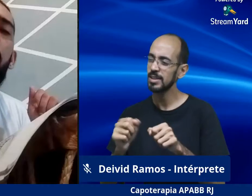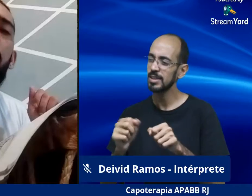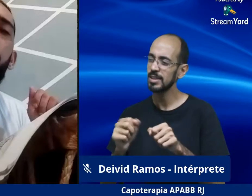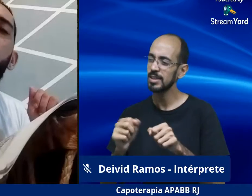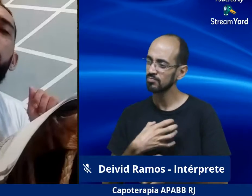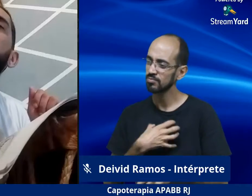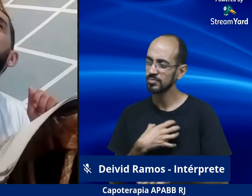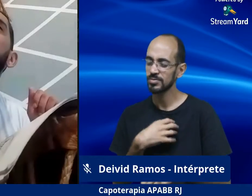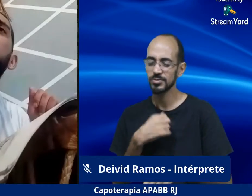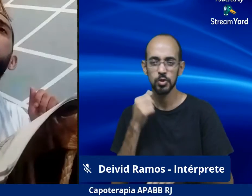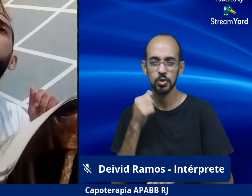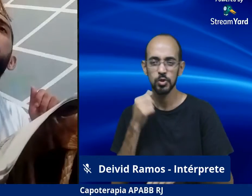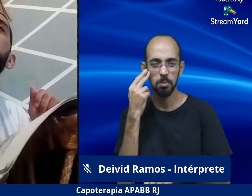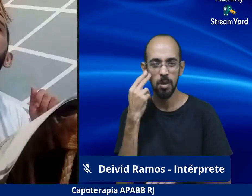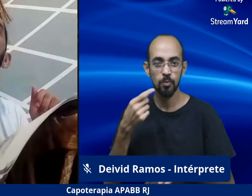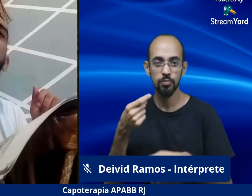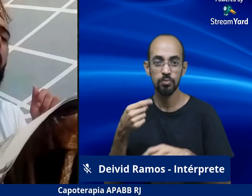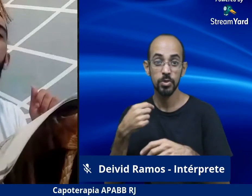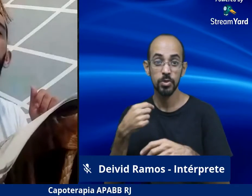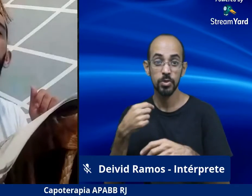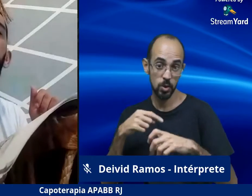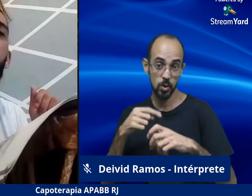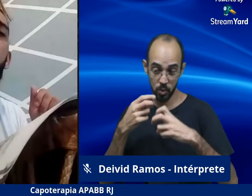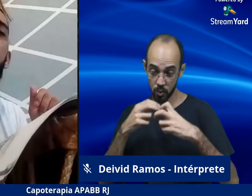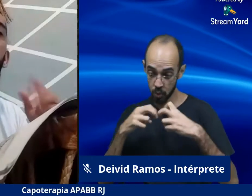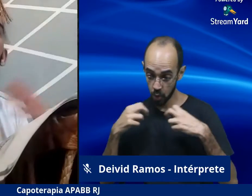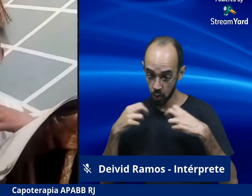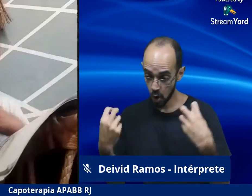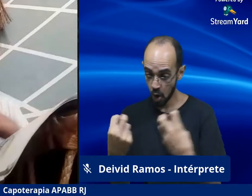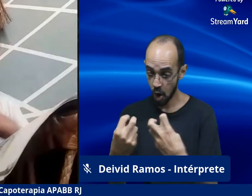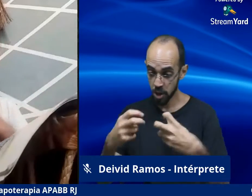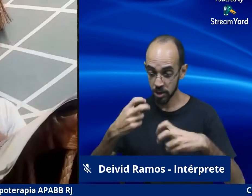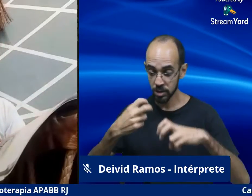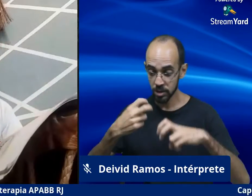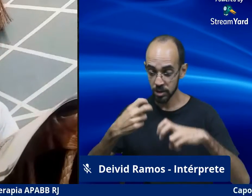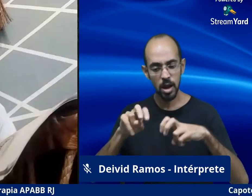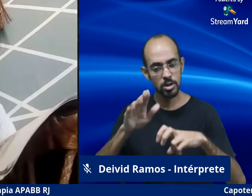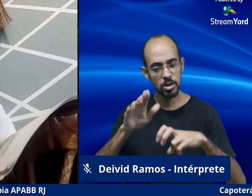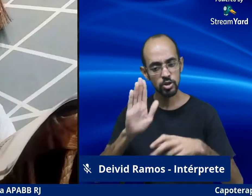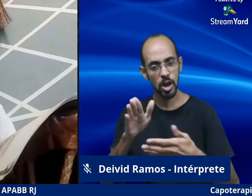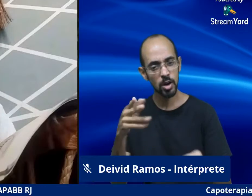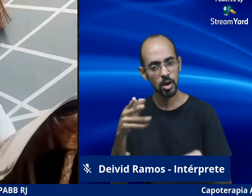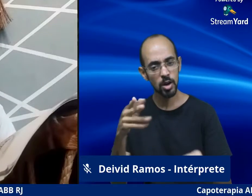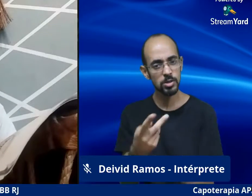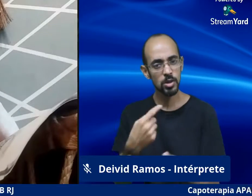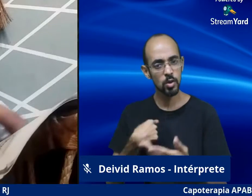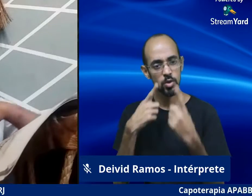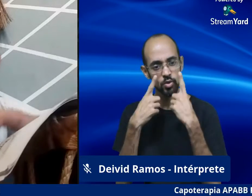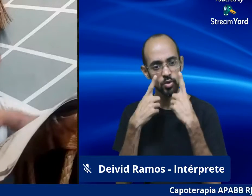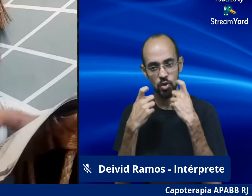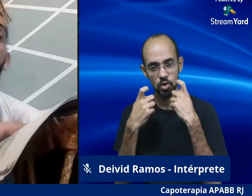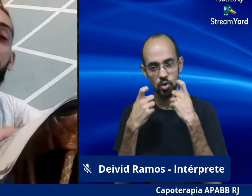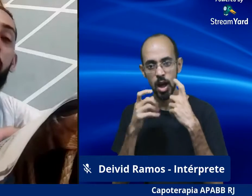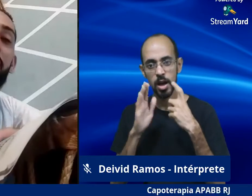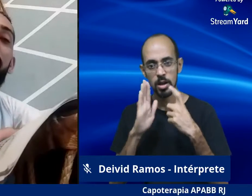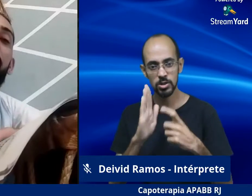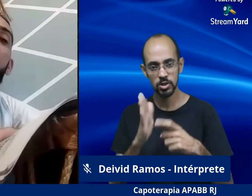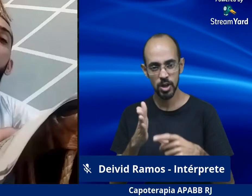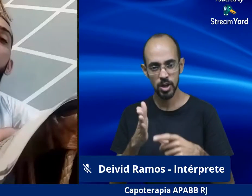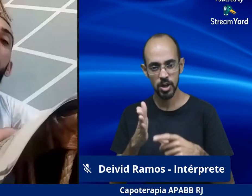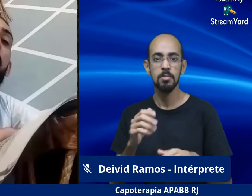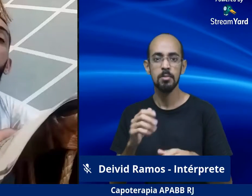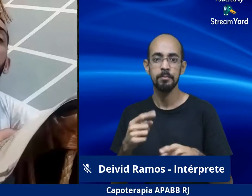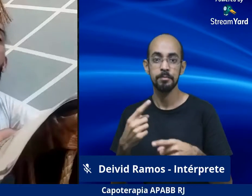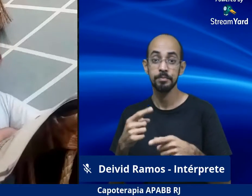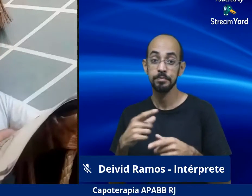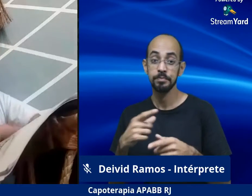de capoeira, eu já chorei, né, através do canto, aquilo mexeu comigo profundamente. Como tem várias músicas